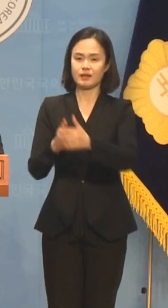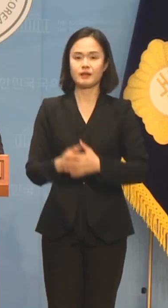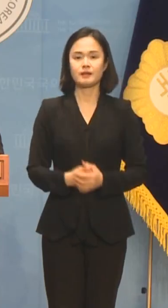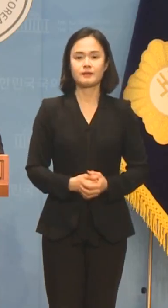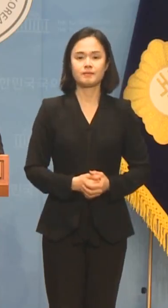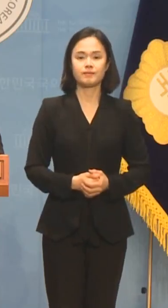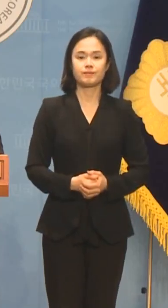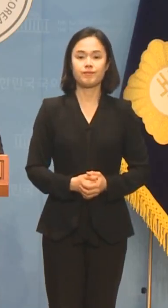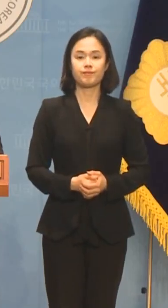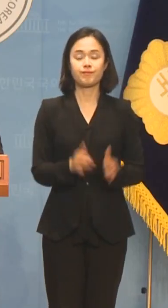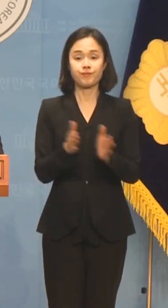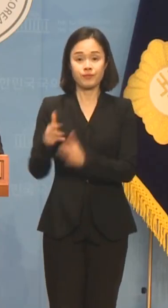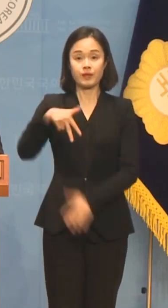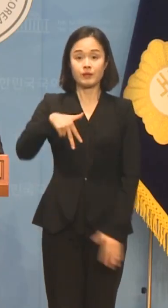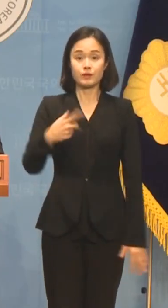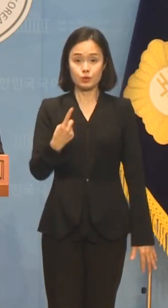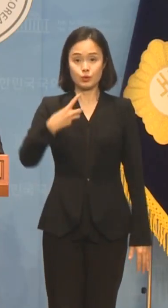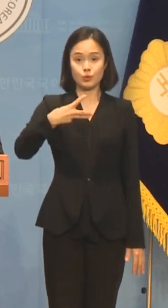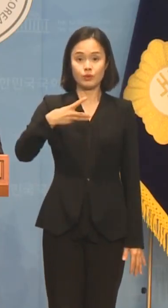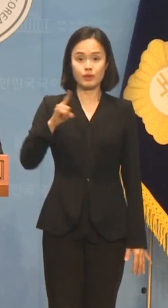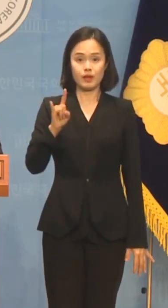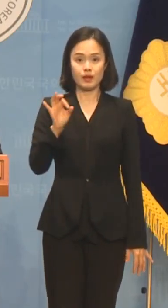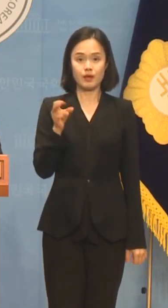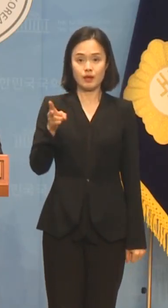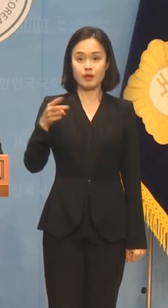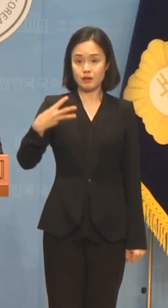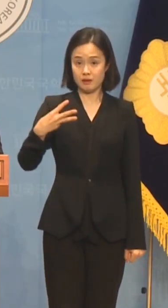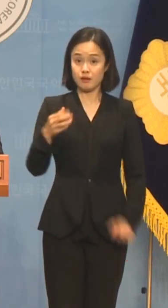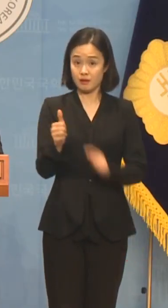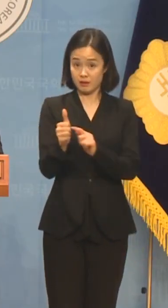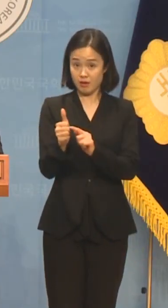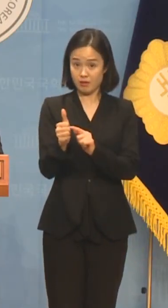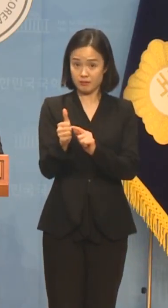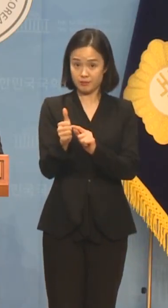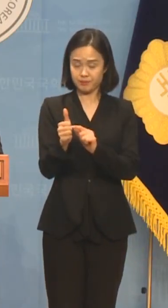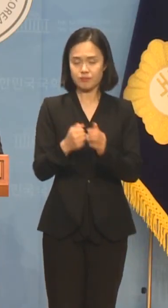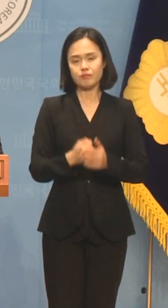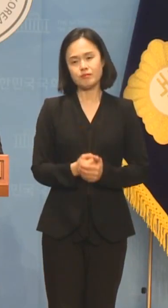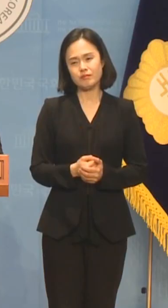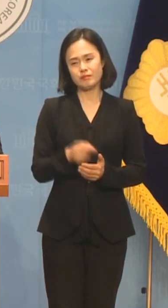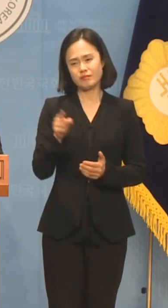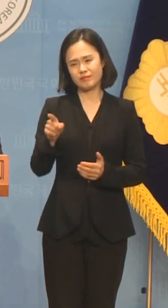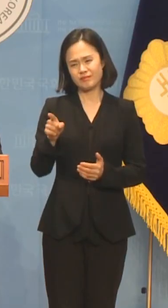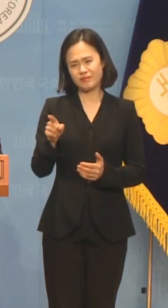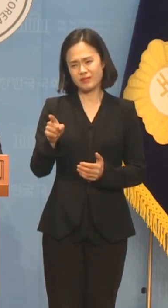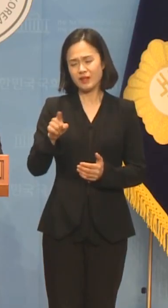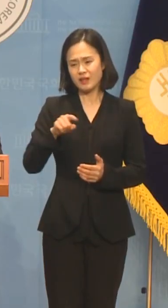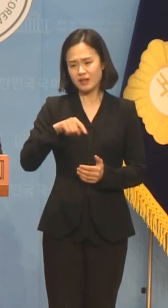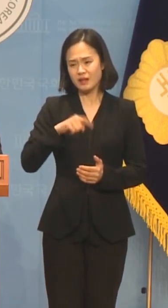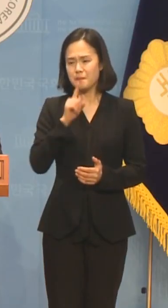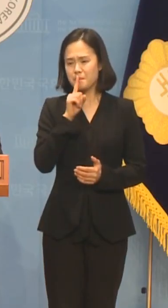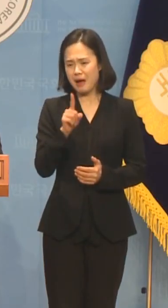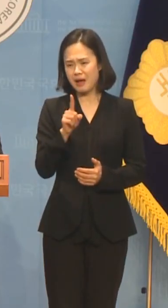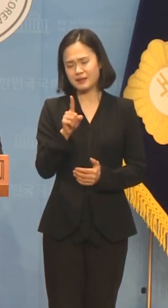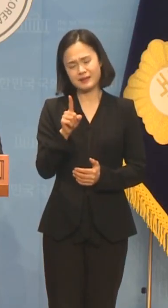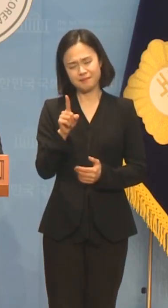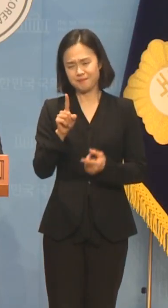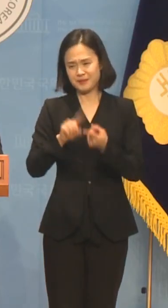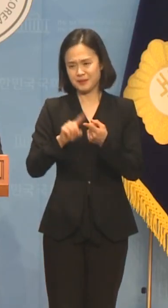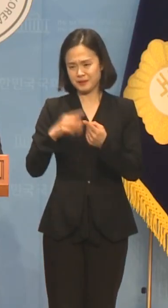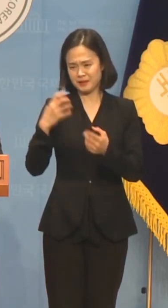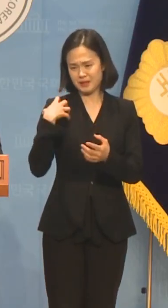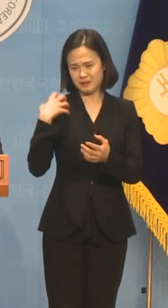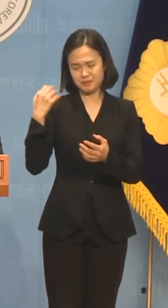조태열은 내란 옹호 망언을 책임지고 사퇴하라 라는 제목으로 한 건 더 논평하겠습니다. 조태열 외교부